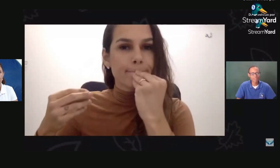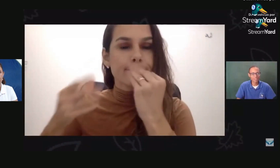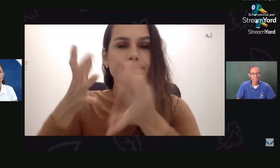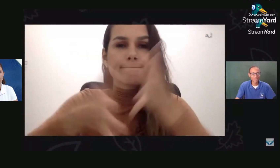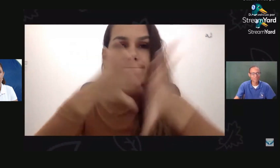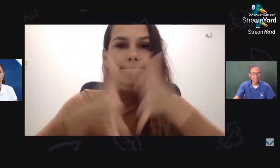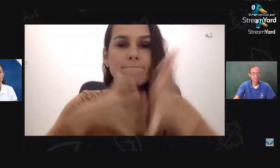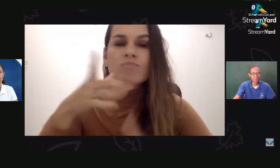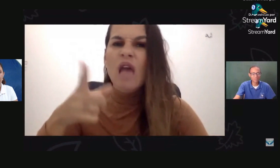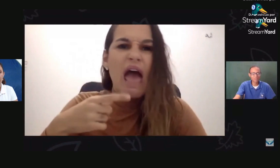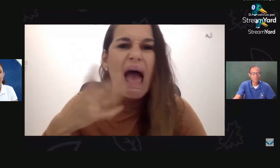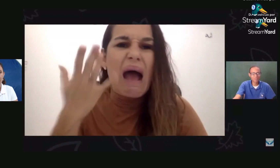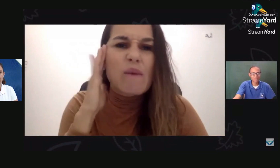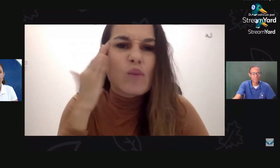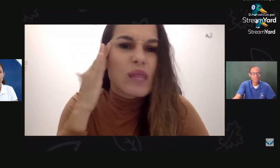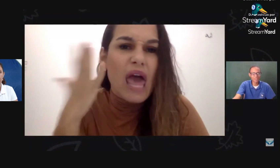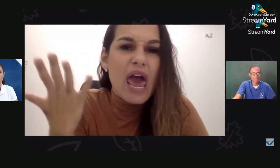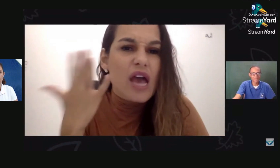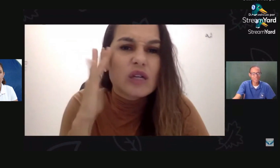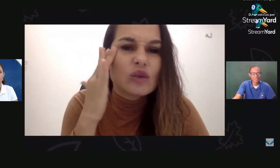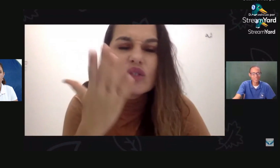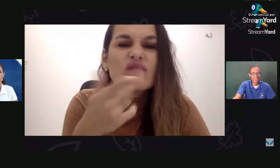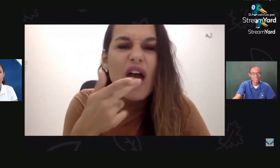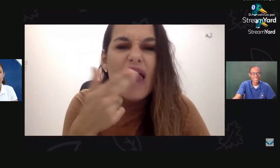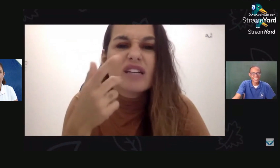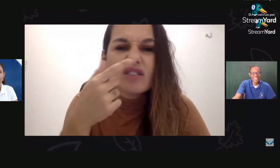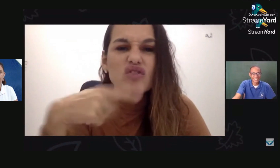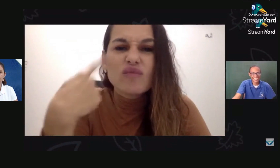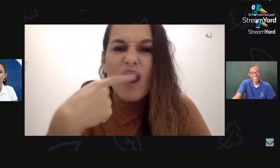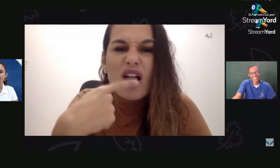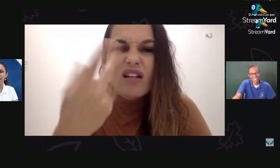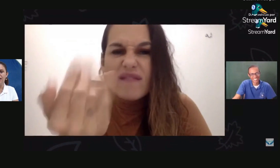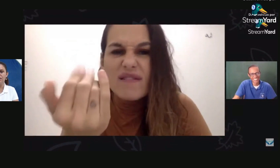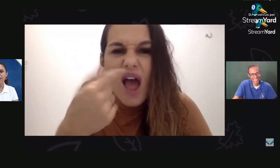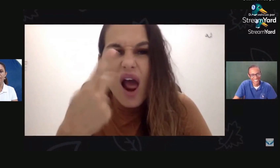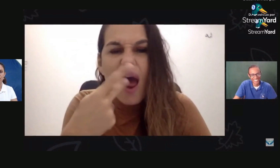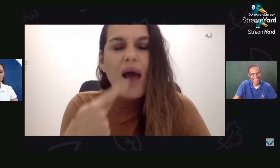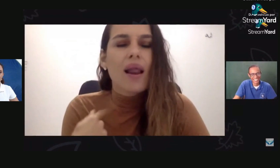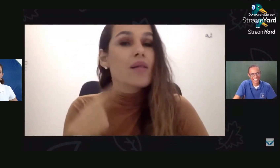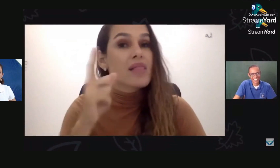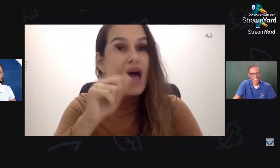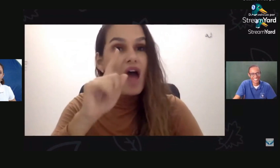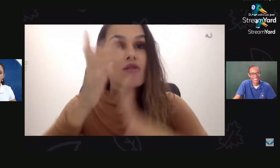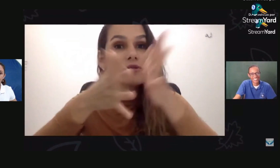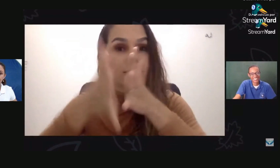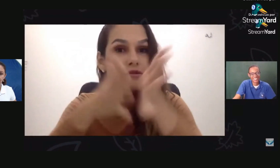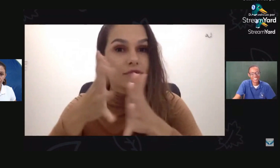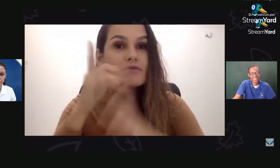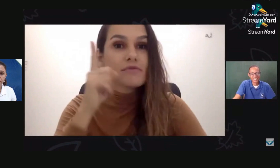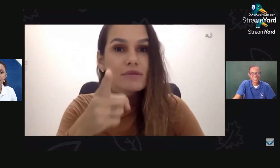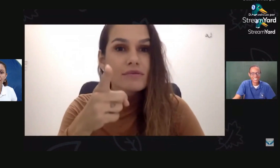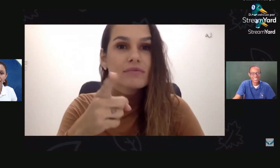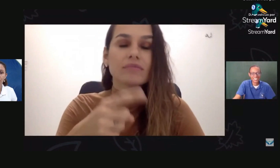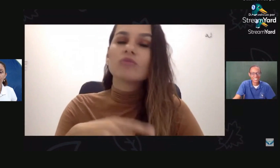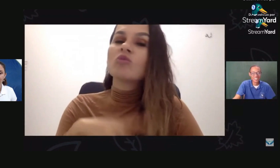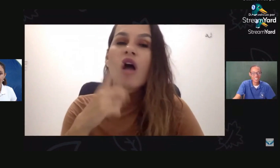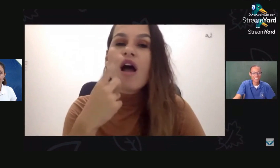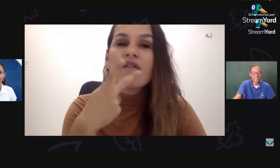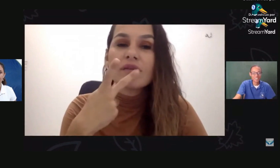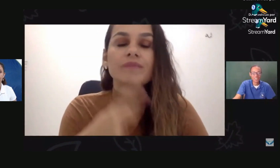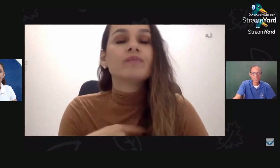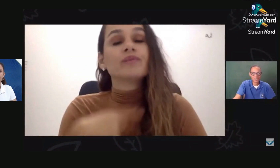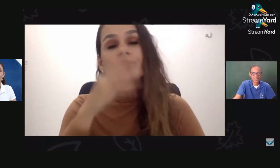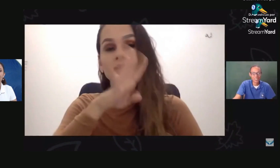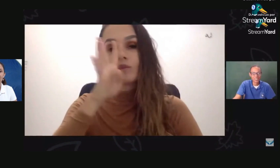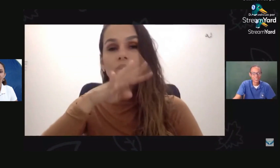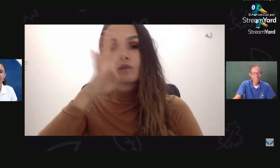ficou diferente. E depois eu comecei a sinalizar, e eles falavam assim: olha, eu não entendo. Aí eu